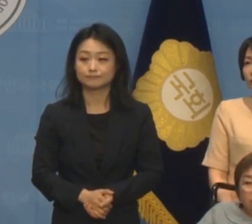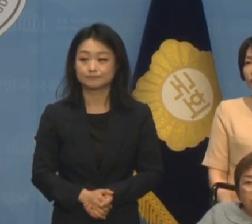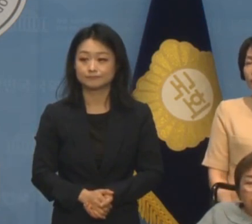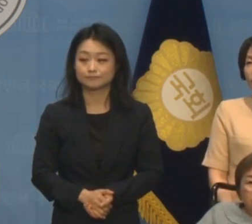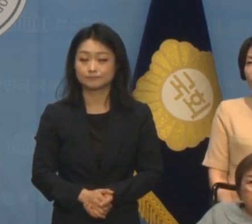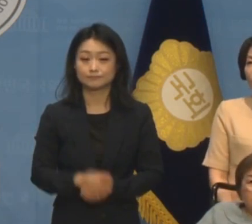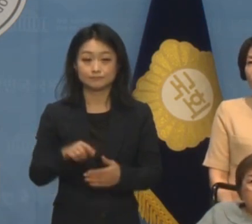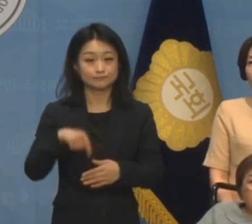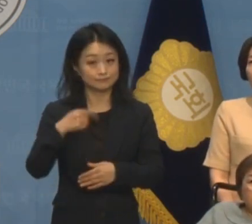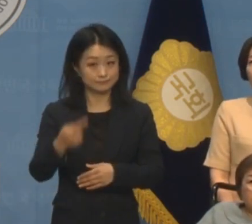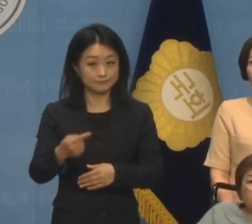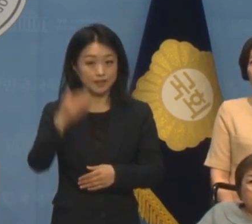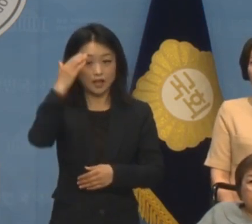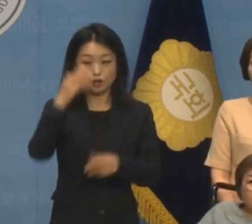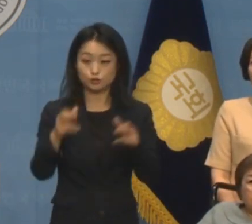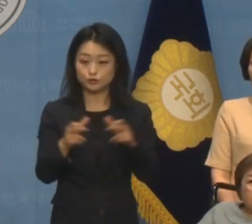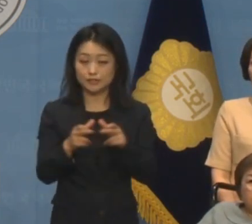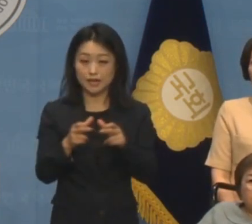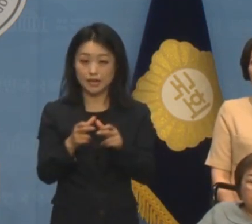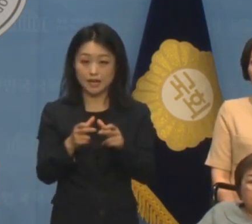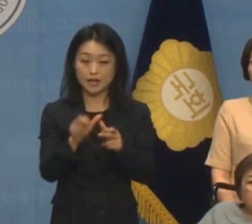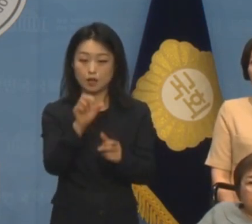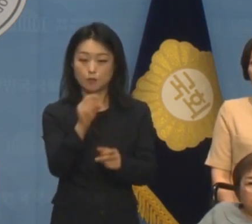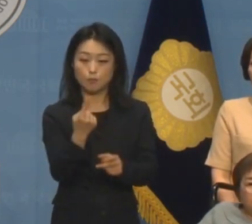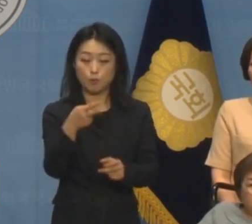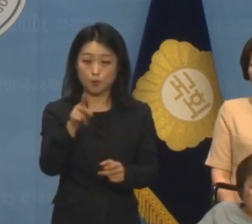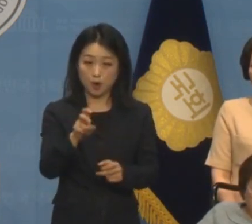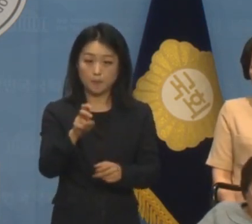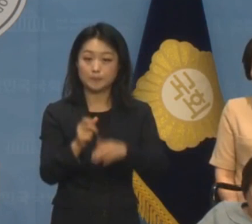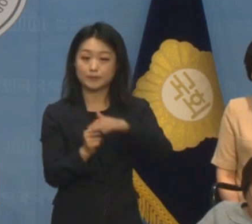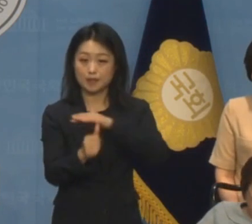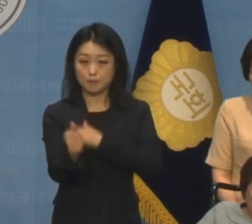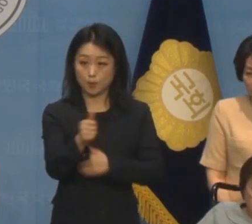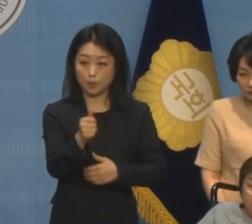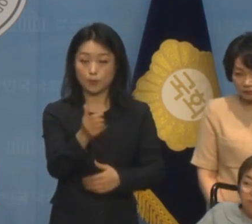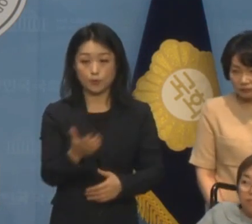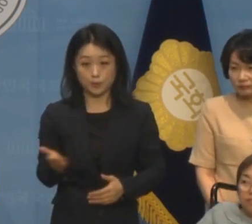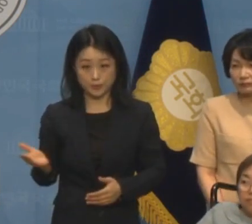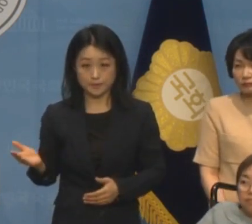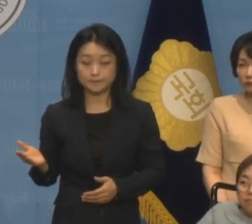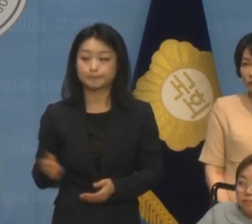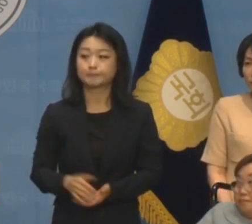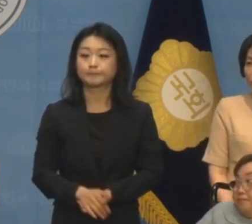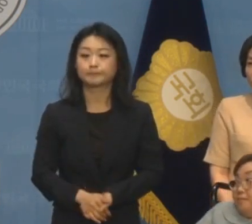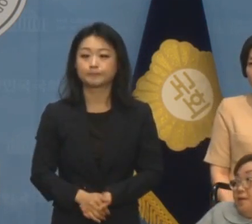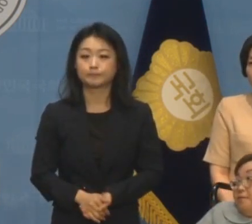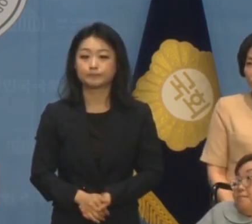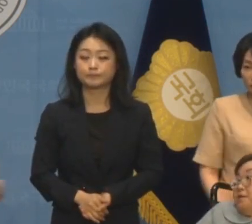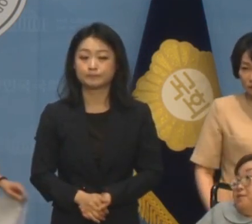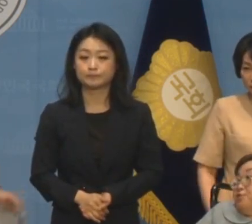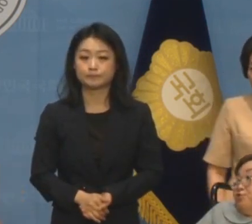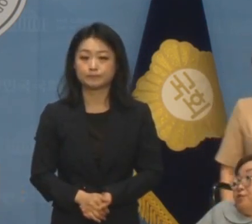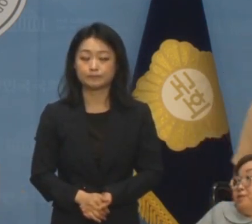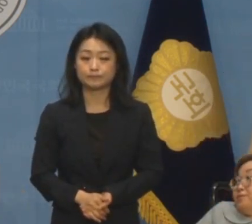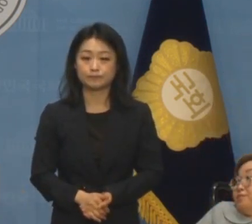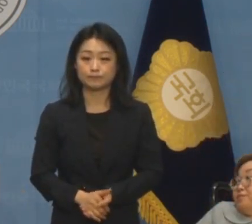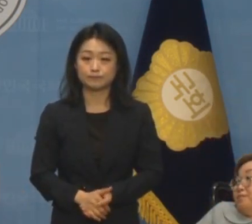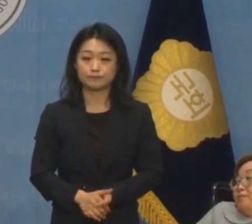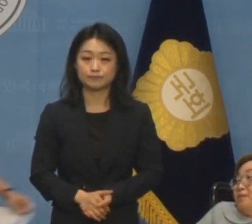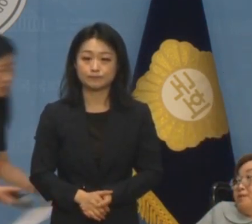네, 이어서 한국장애포럼 박김영희 공동대표님의 발언 이어주시겠습니다.